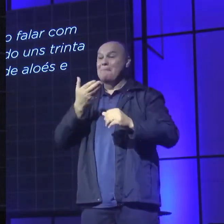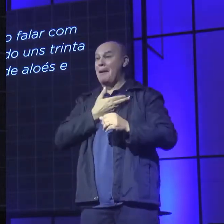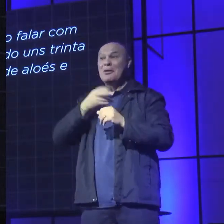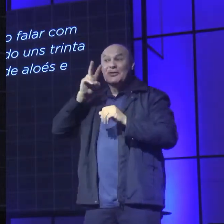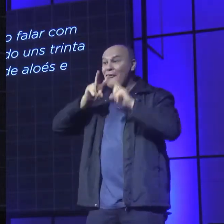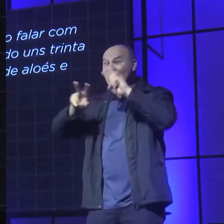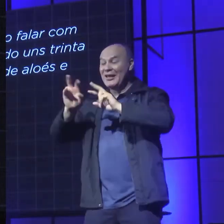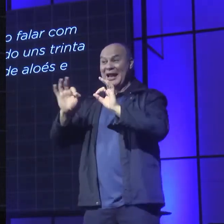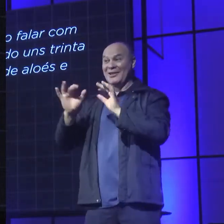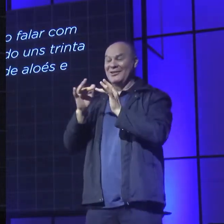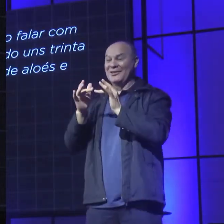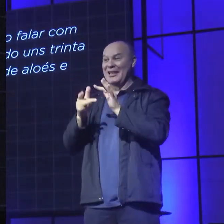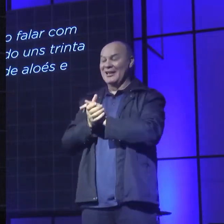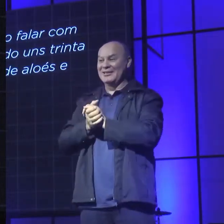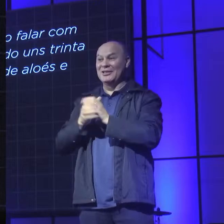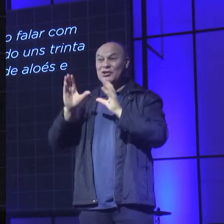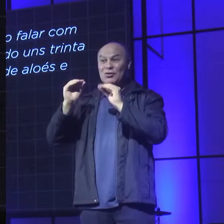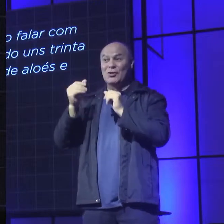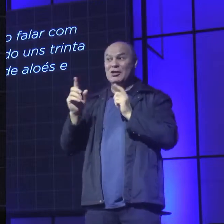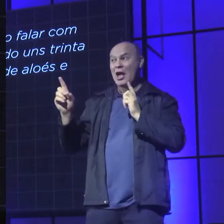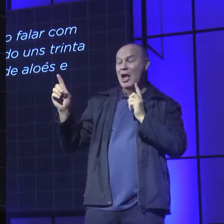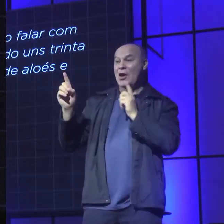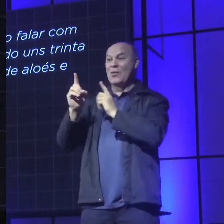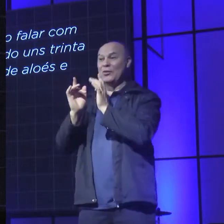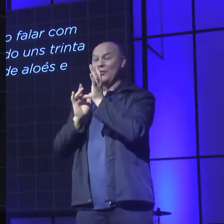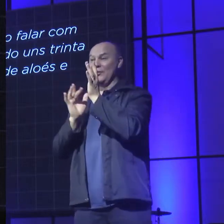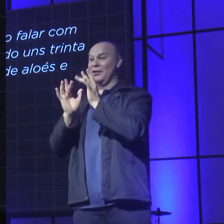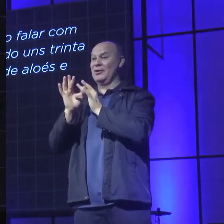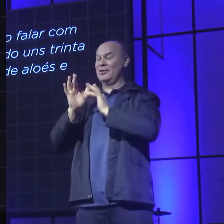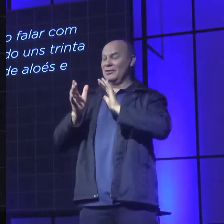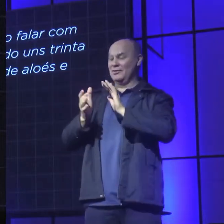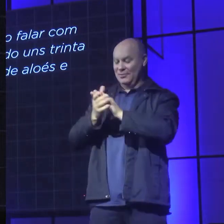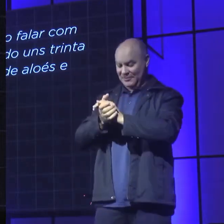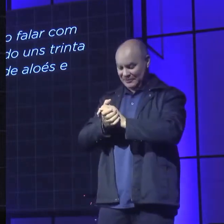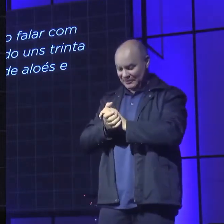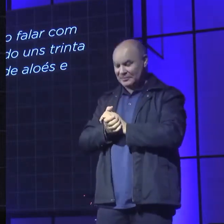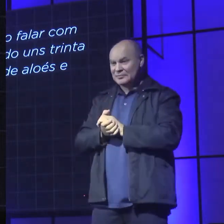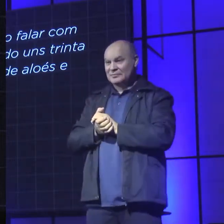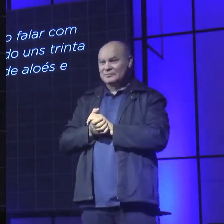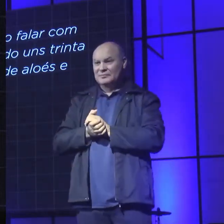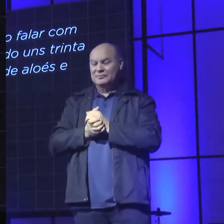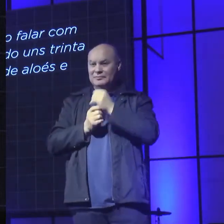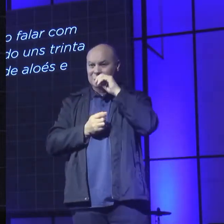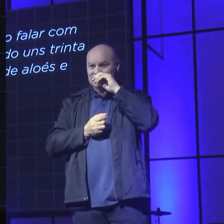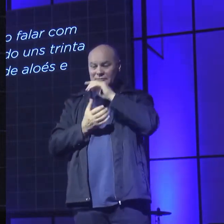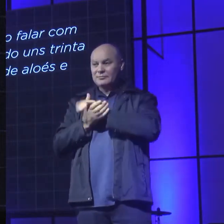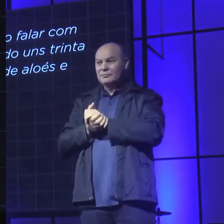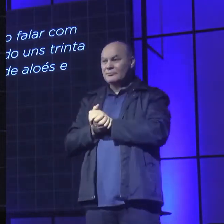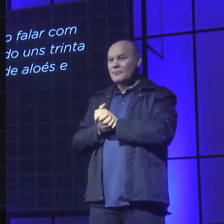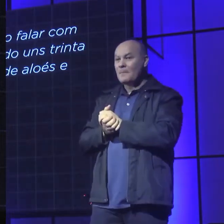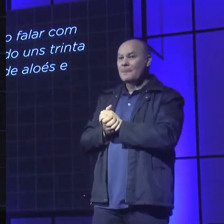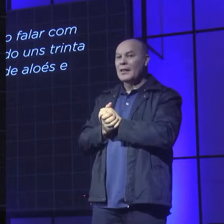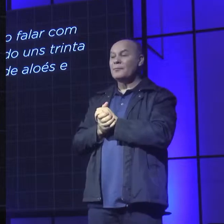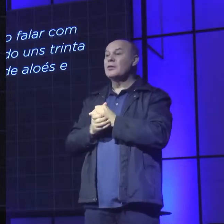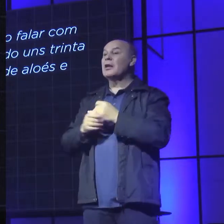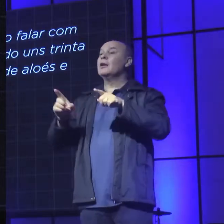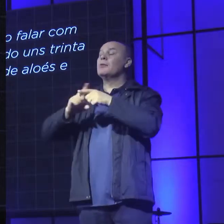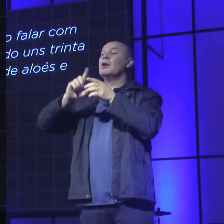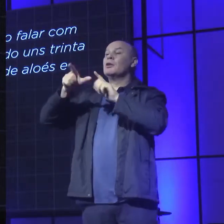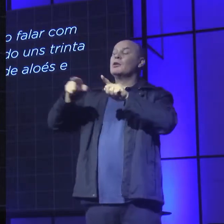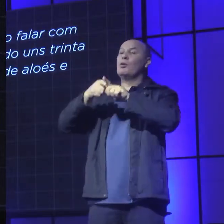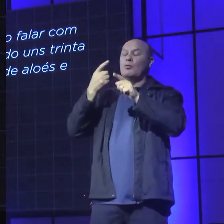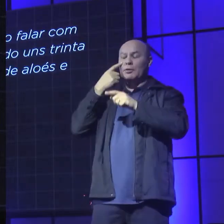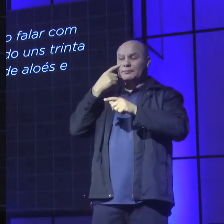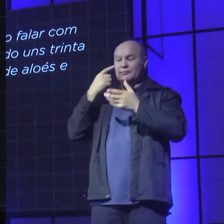com José de Arimateia, levando uns 35 quilos de uma mistura de aloés e mirra. Quando Jesus